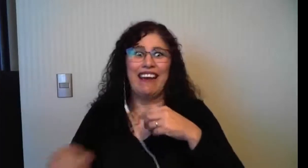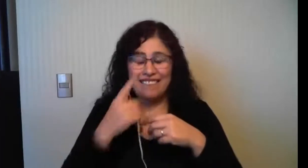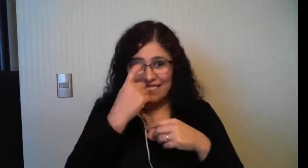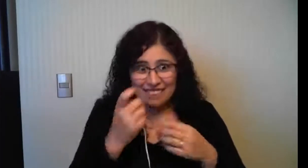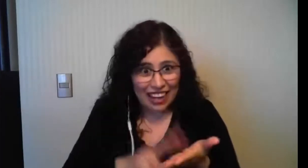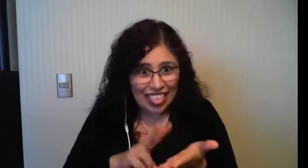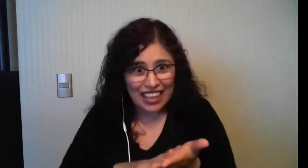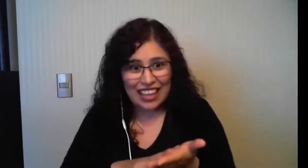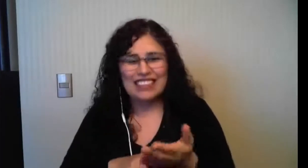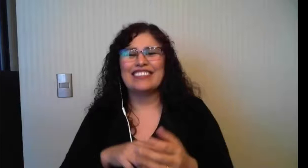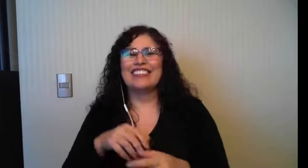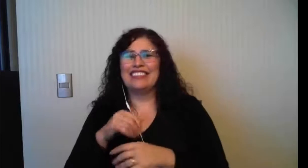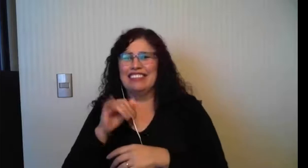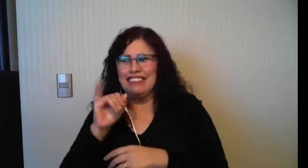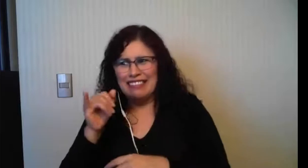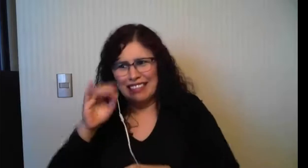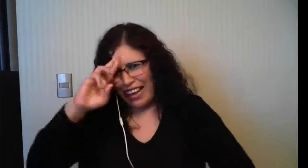Qué raro.